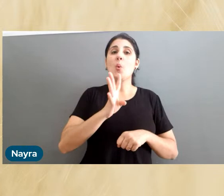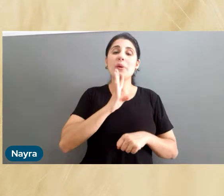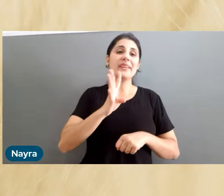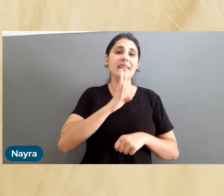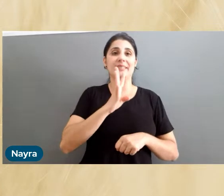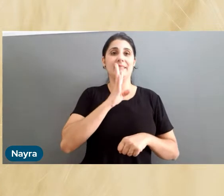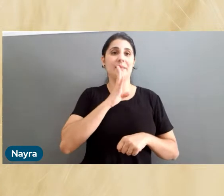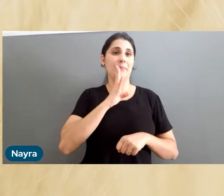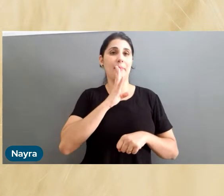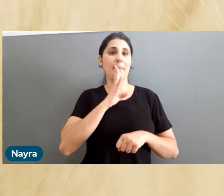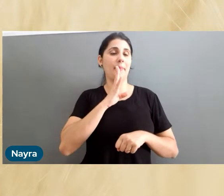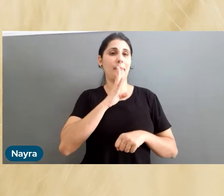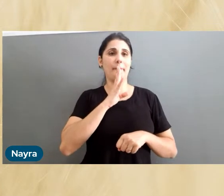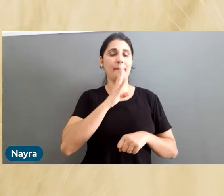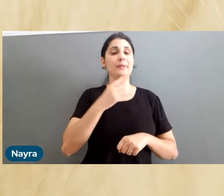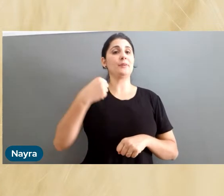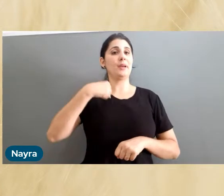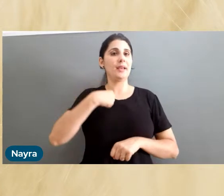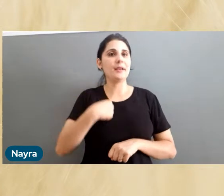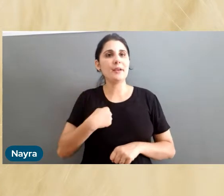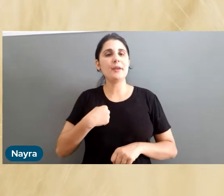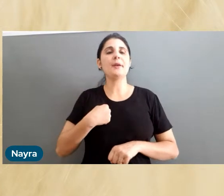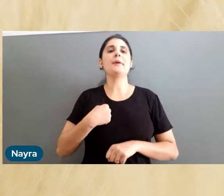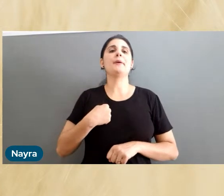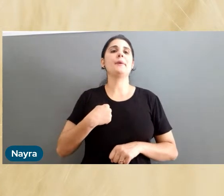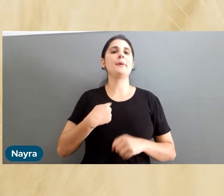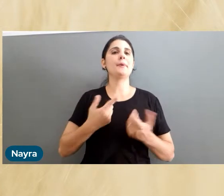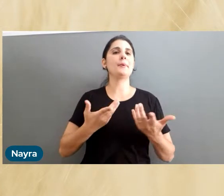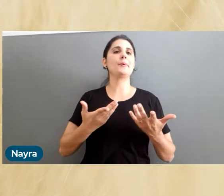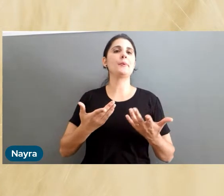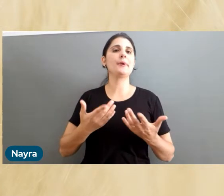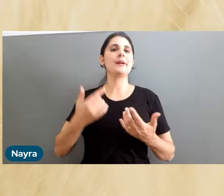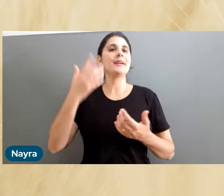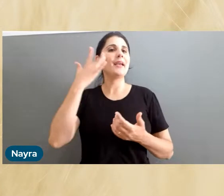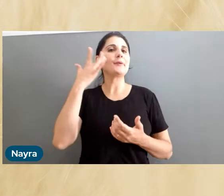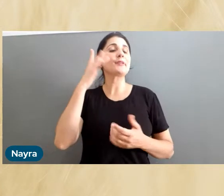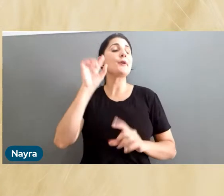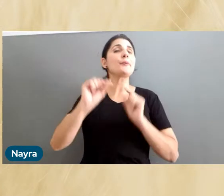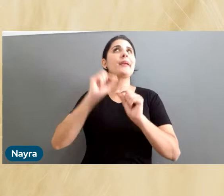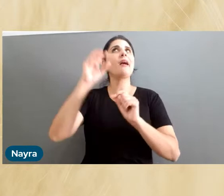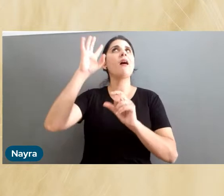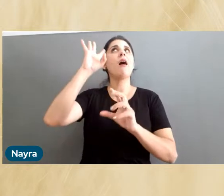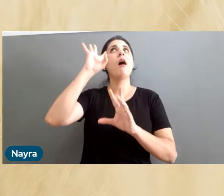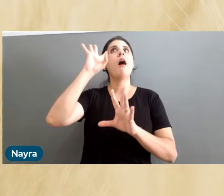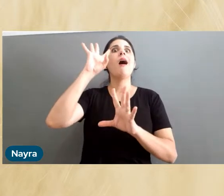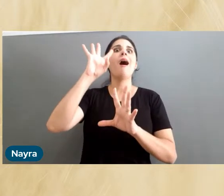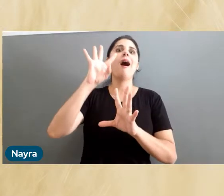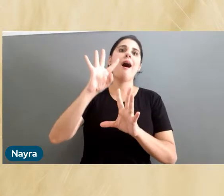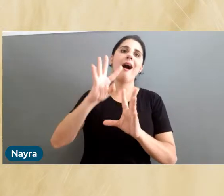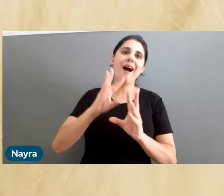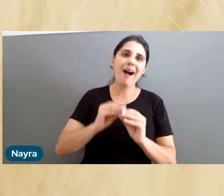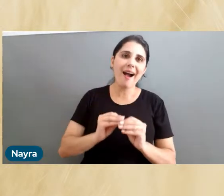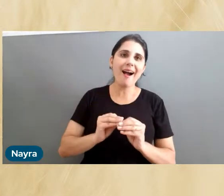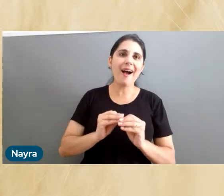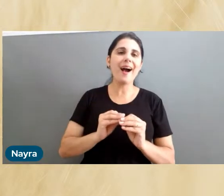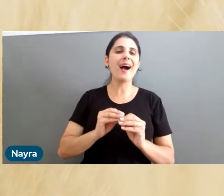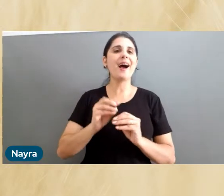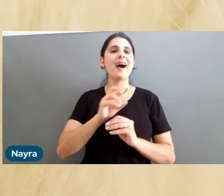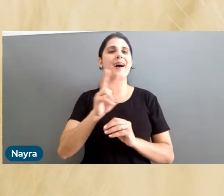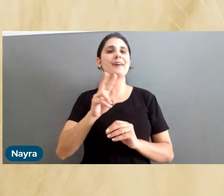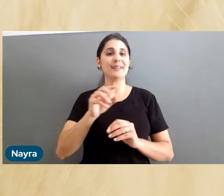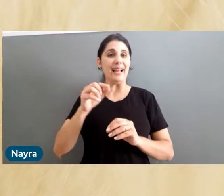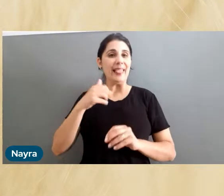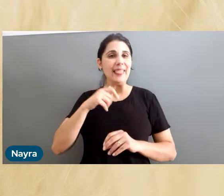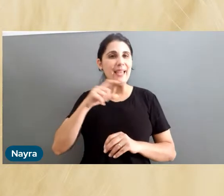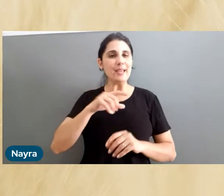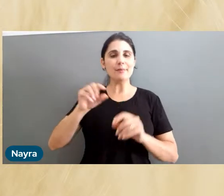minha geração, eu sou da geração que entende o que a expressão cair a ficha significava, né? Quem aqui se lembra dos orelhões em que a